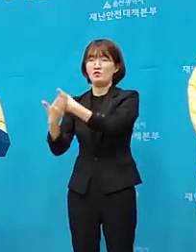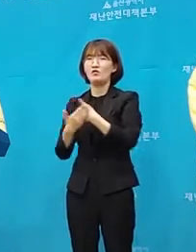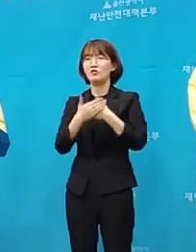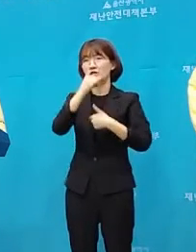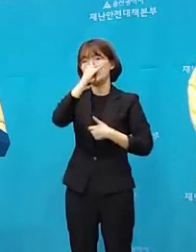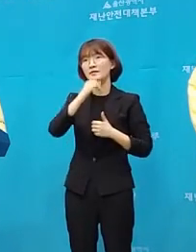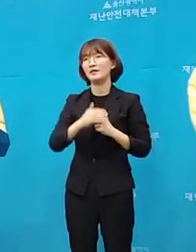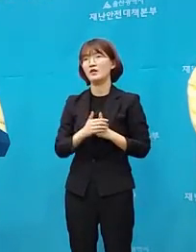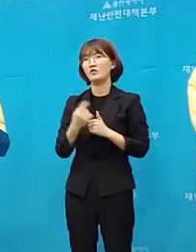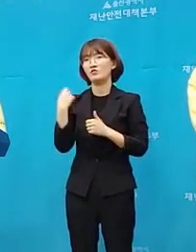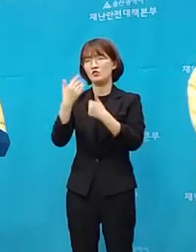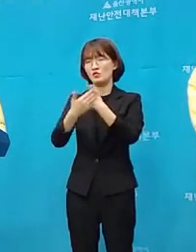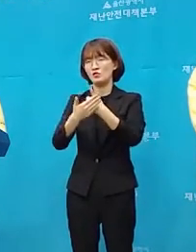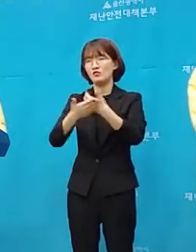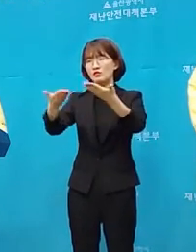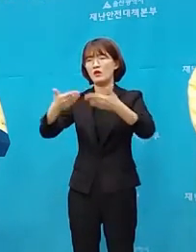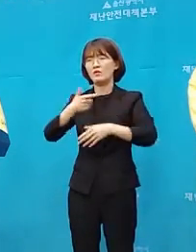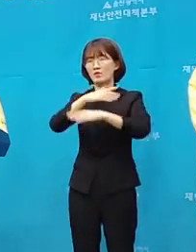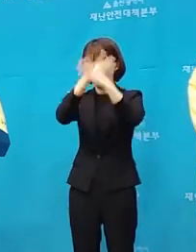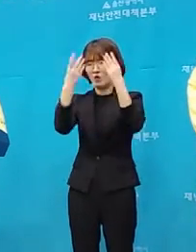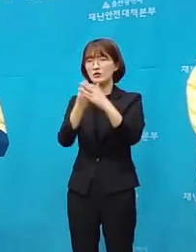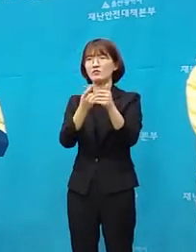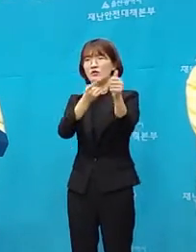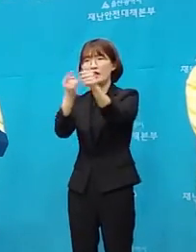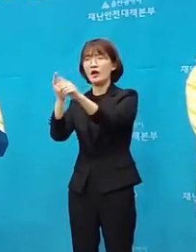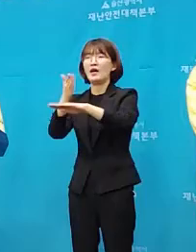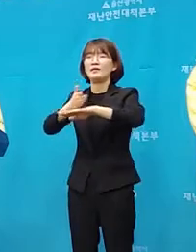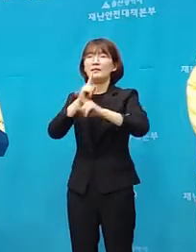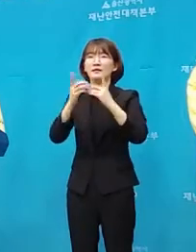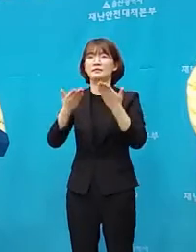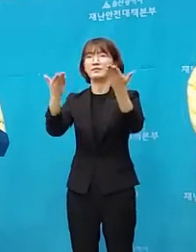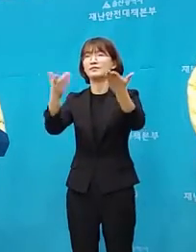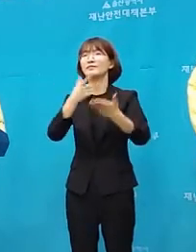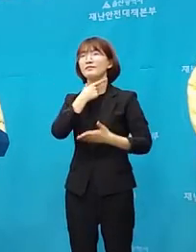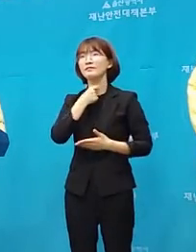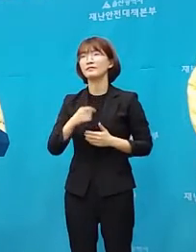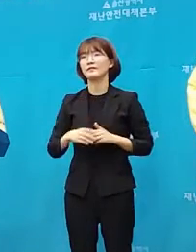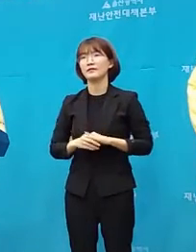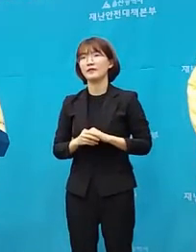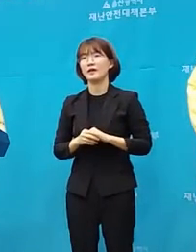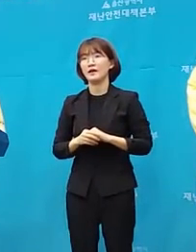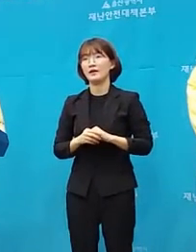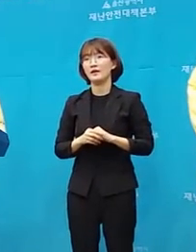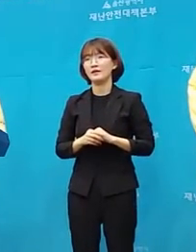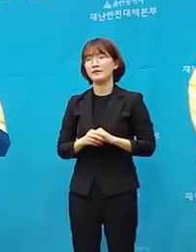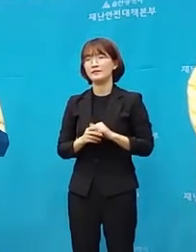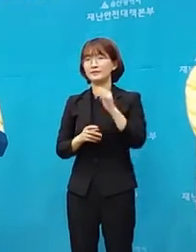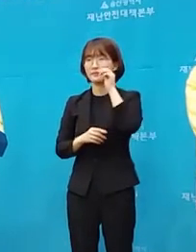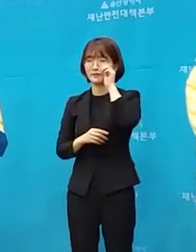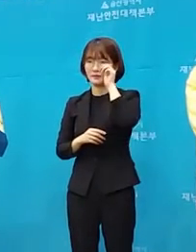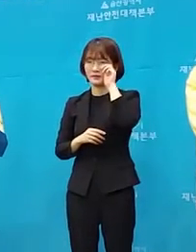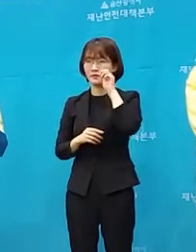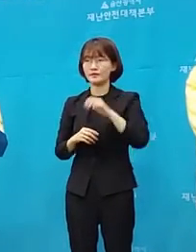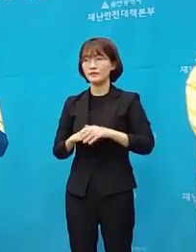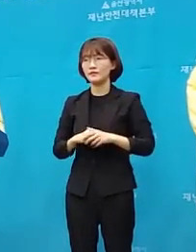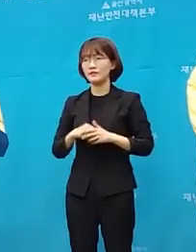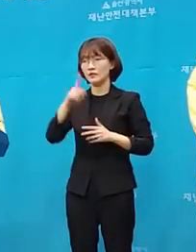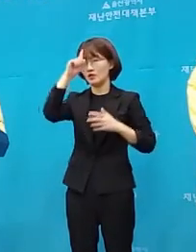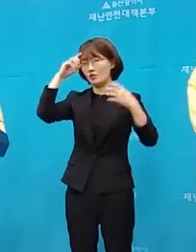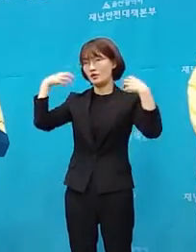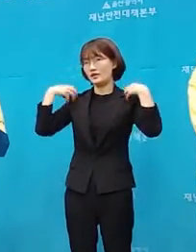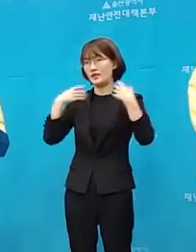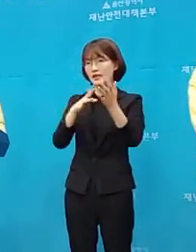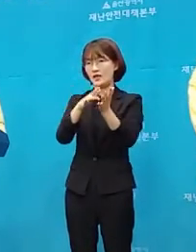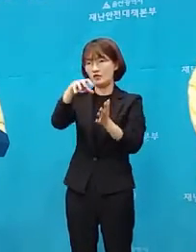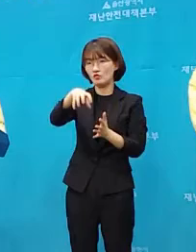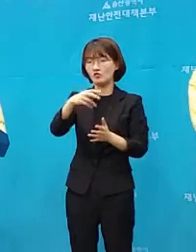계십니다. 후원해준 모든 분들께 감사를 말씀드리겠습니다. 그리고 선한 마스크 운동을 증대하고 있습니다. 정부에서